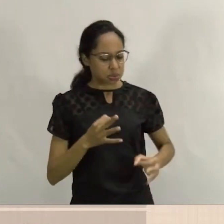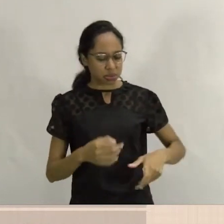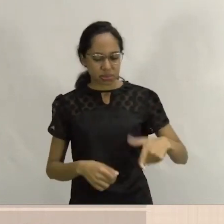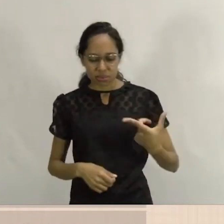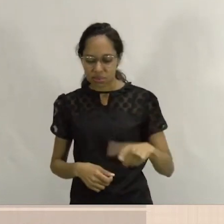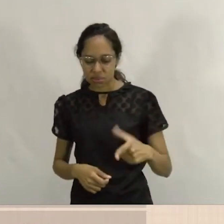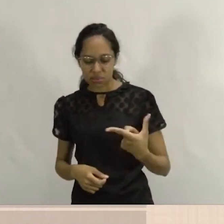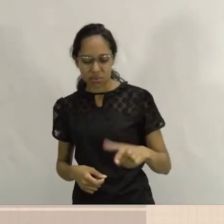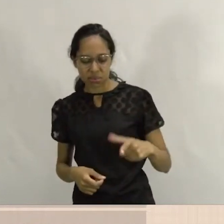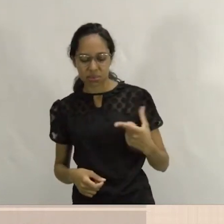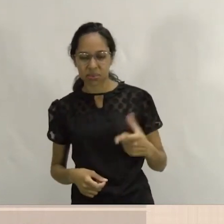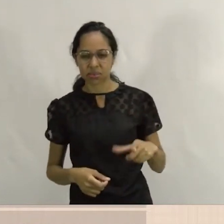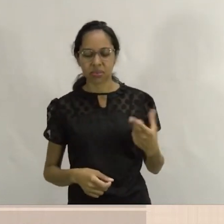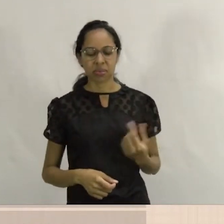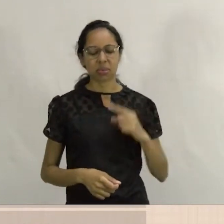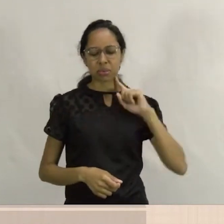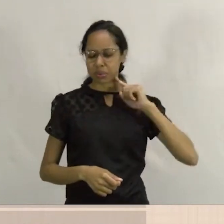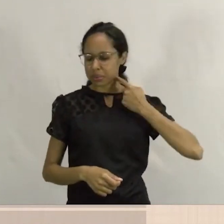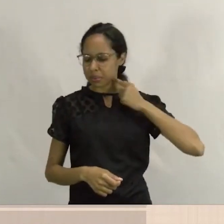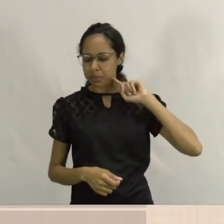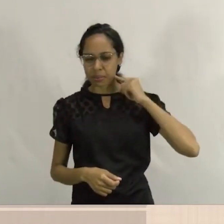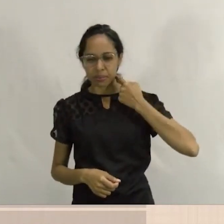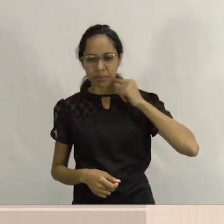impureza, imundícia